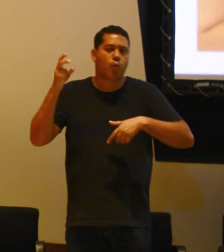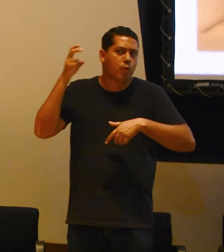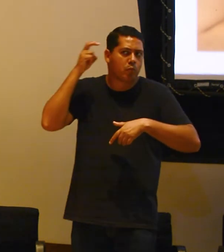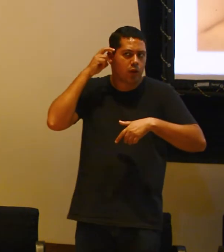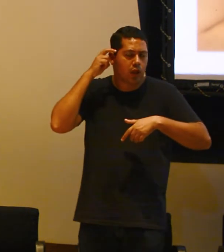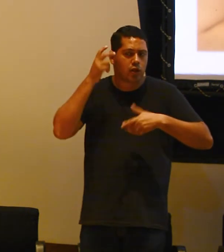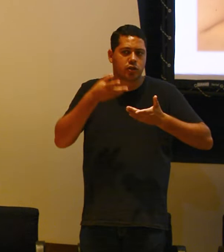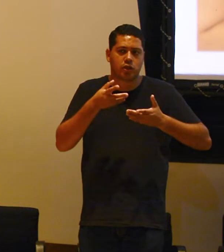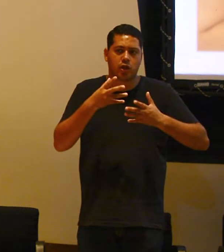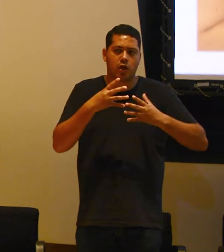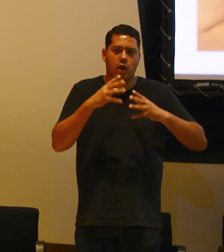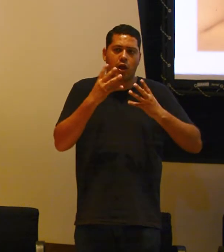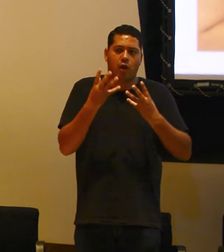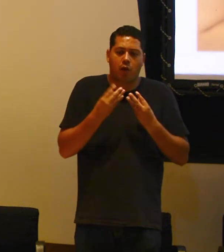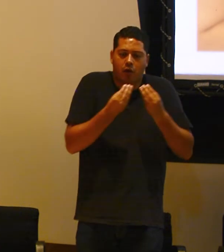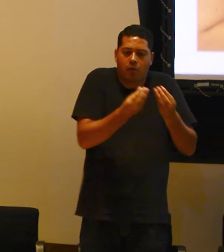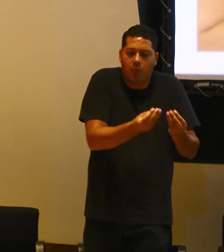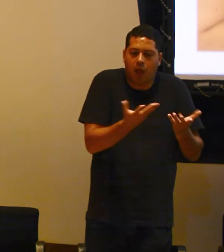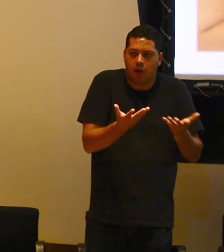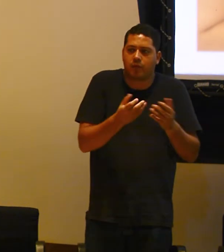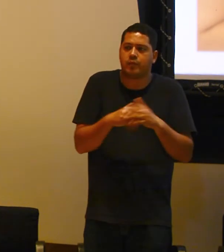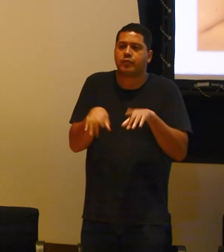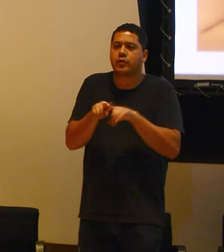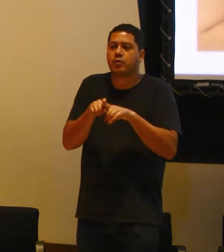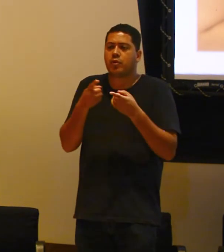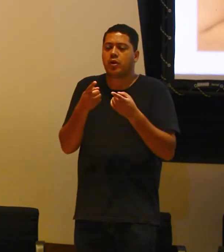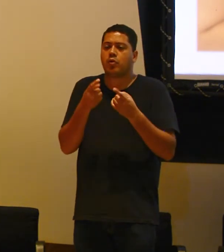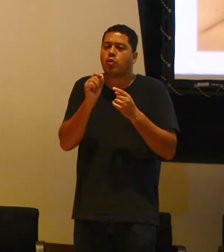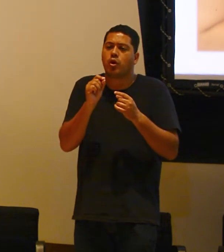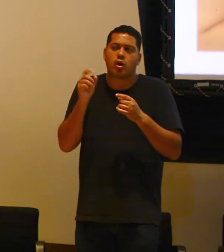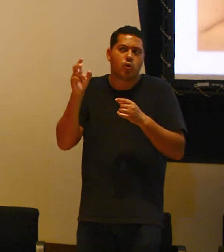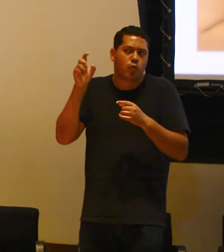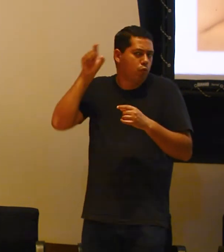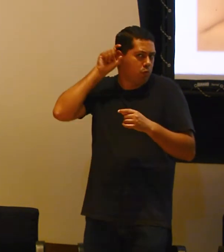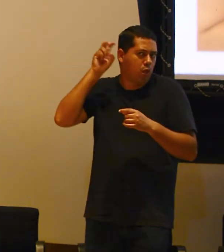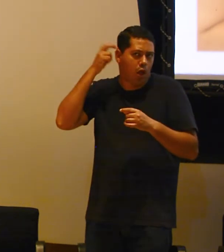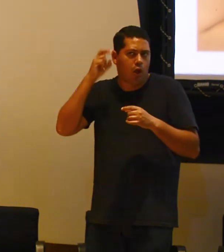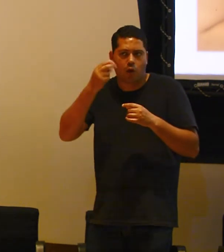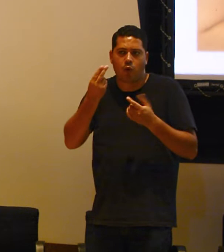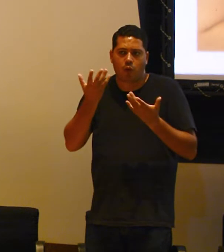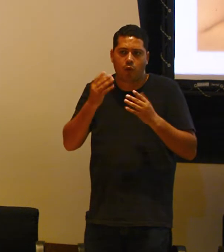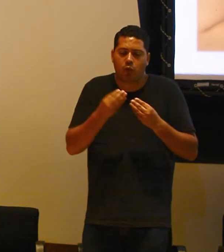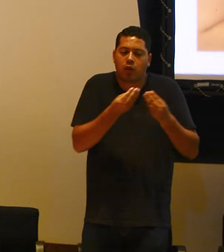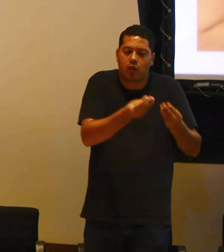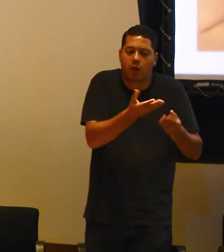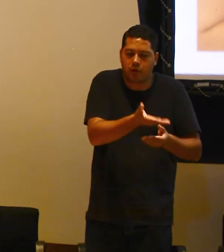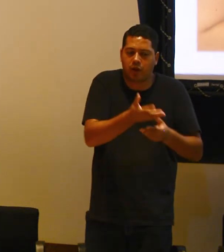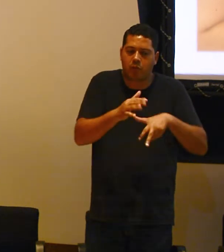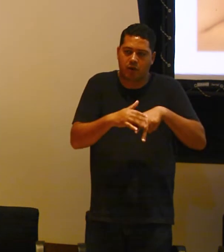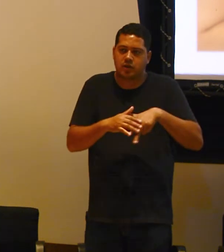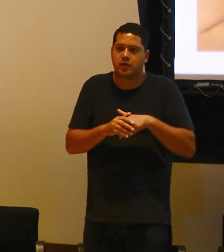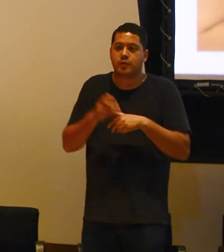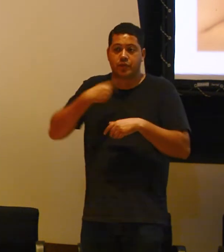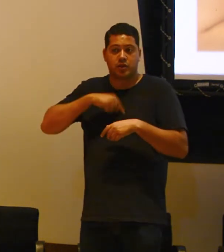desempenho, o que esse implante está oferecendo nesse início para ele. Então, a gente sabe que, por exemplo, a audiometria